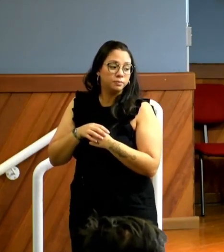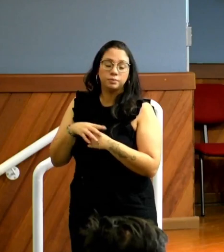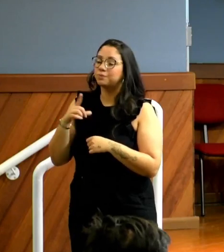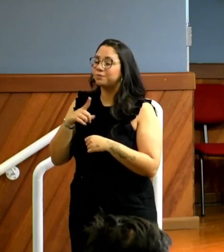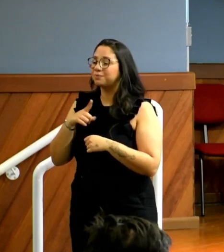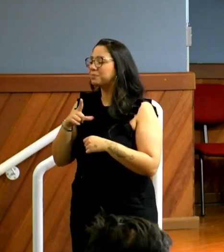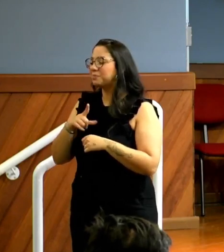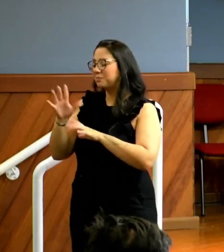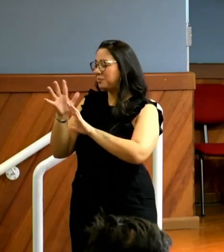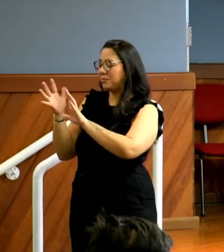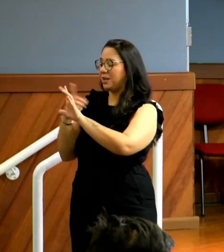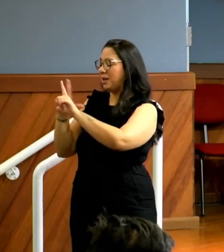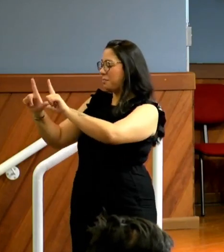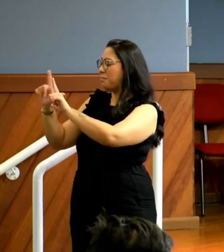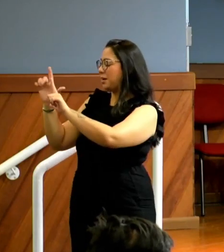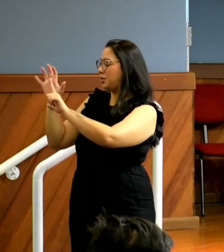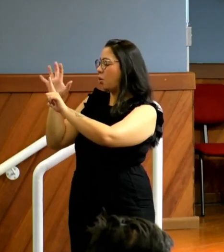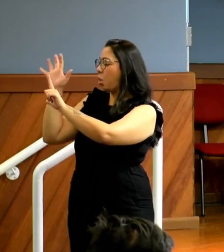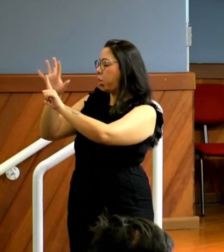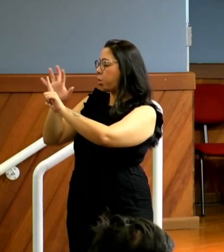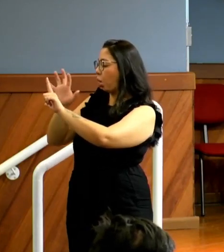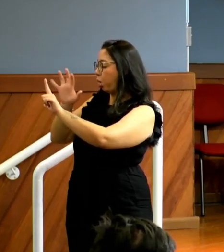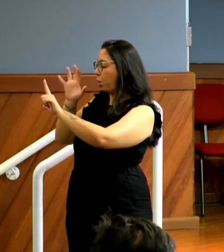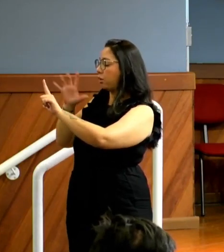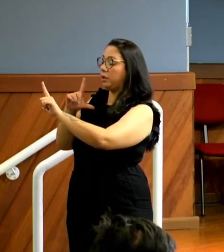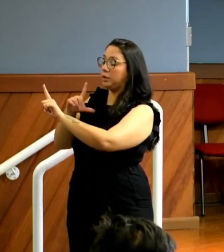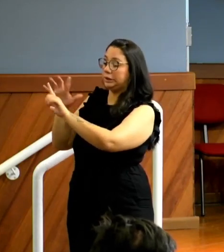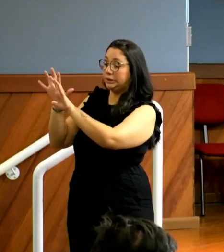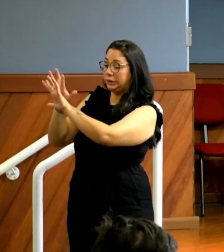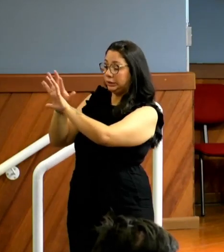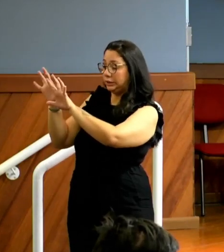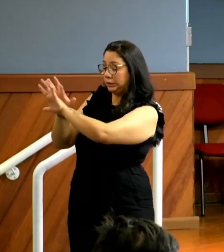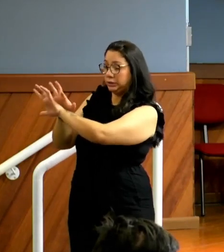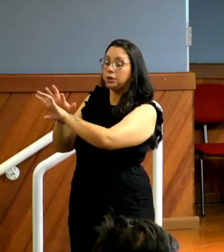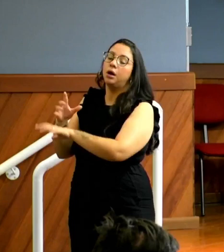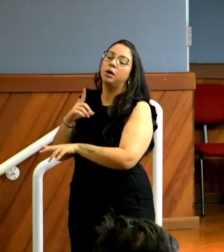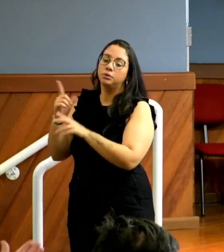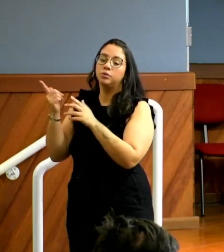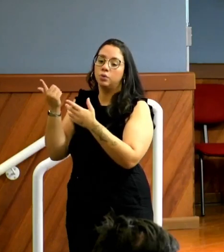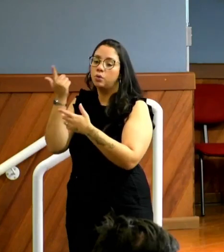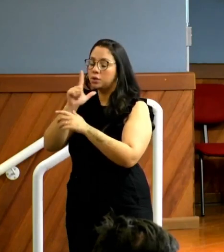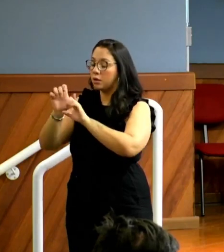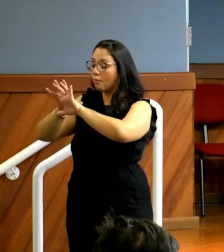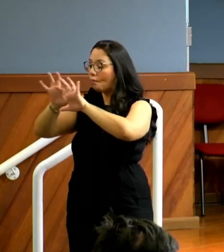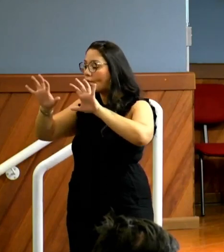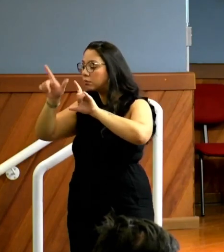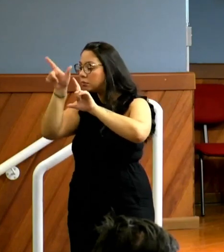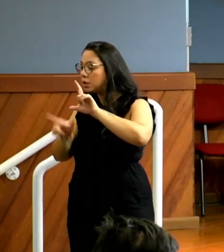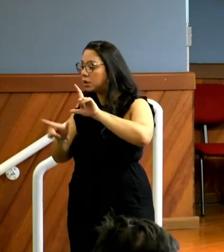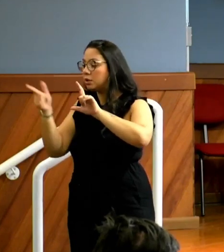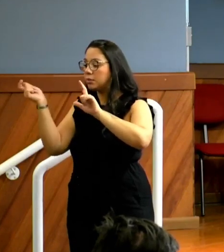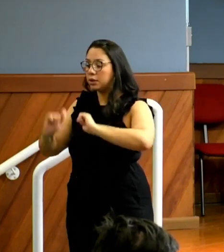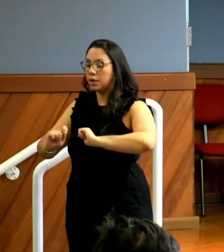são colocados sobre a imagem. Aí a gente consegue garantir o máximo possível dessa equidade de cores, né? Desse equilíbrio. Exato,